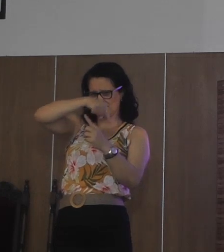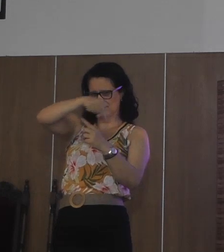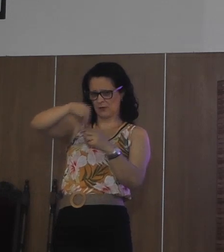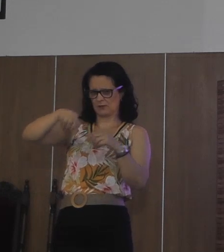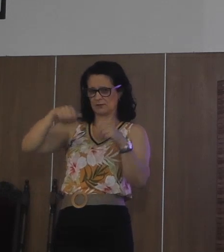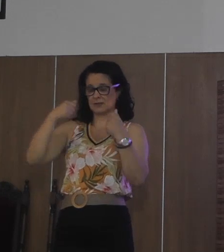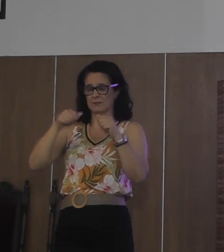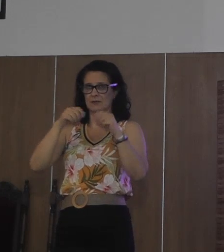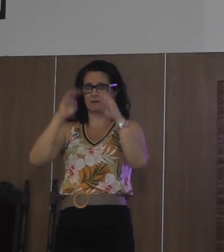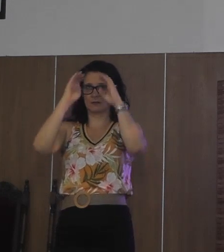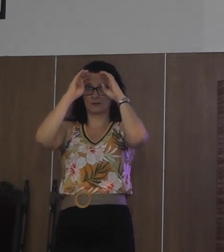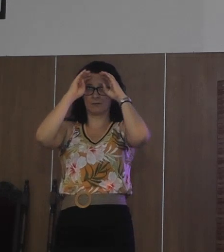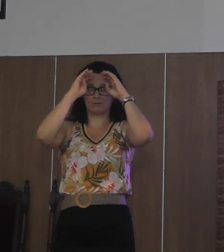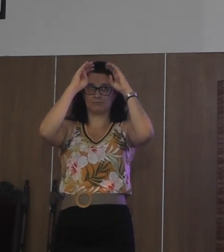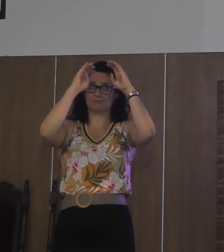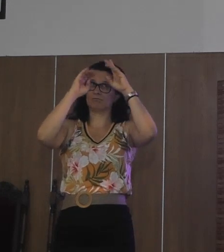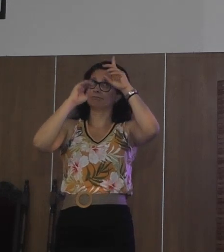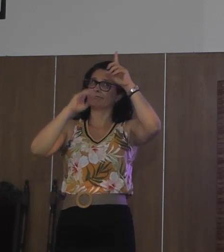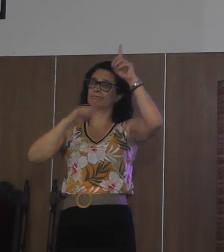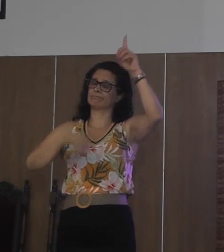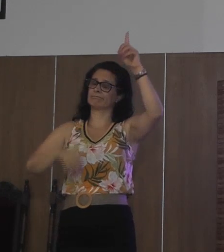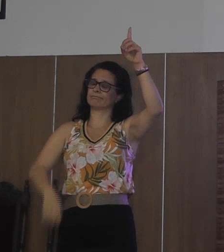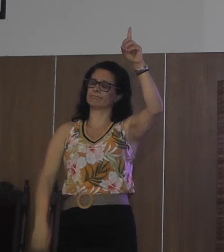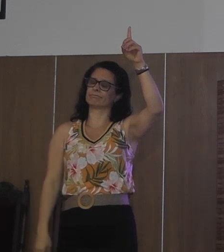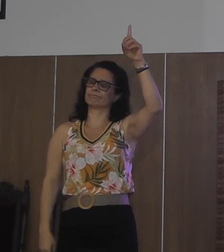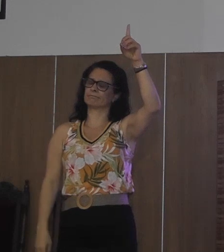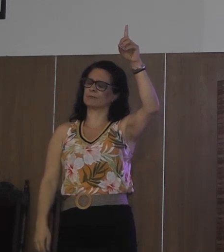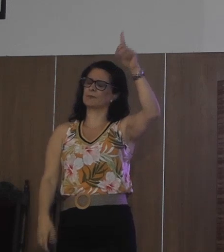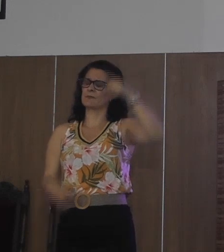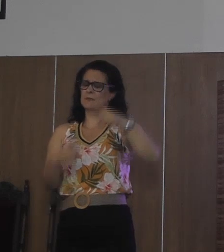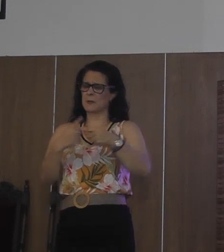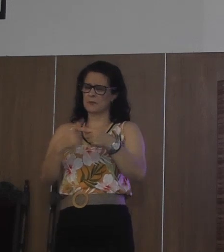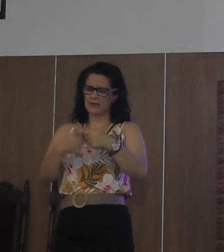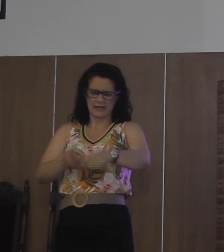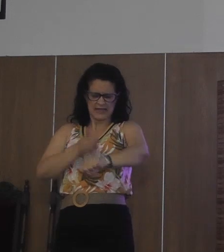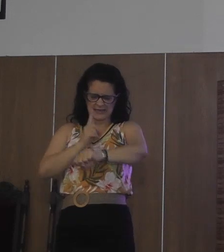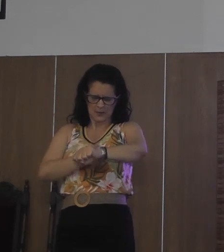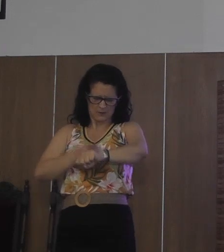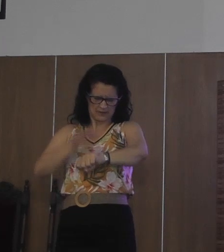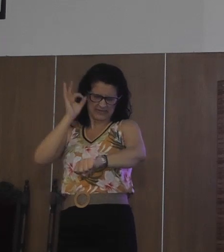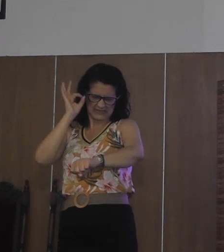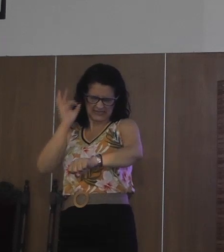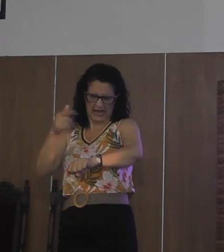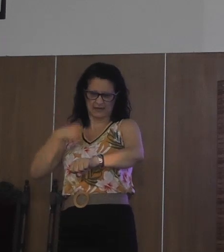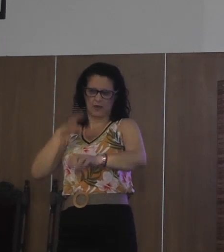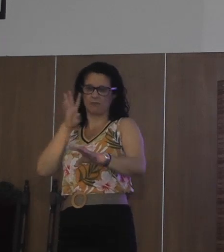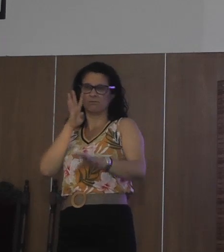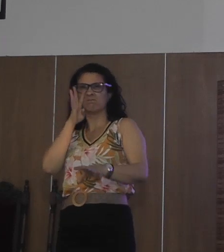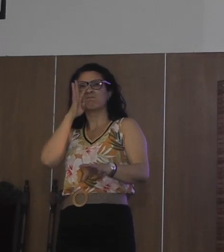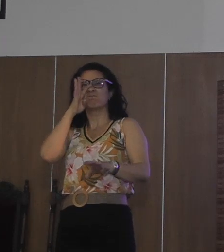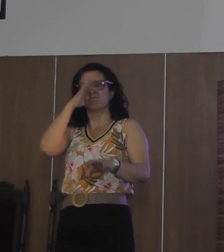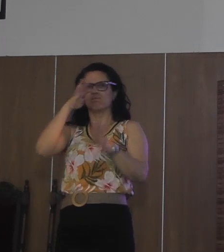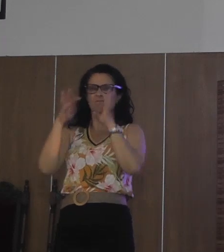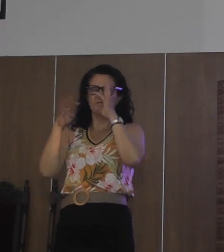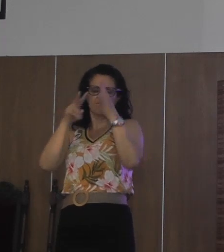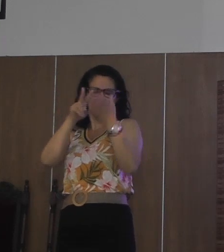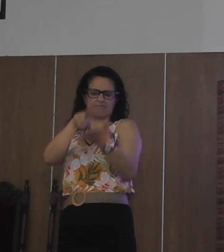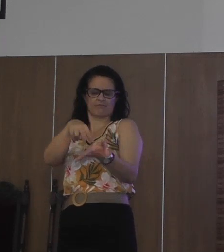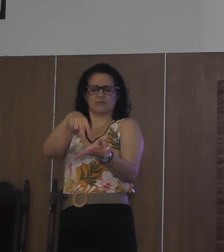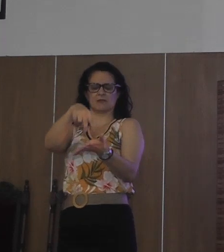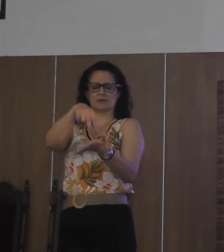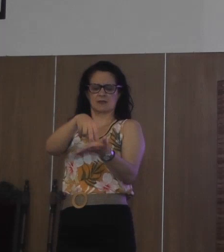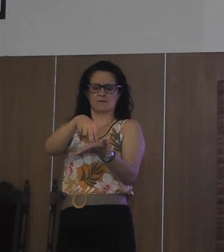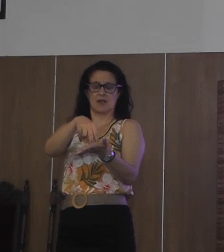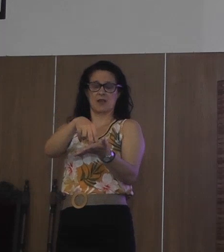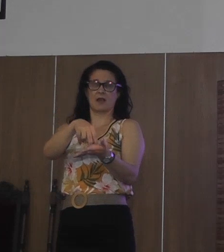está mandando, porque na hora certa, na perseverança sua, no momento em que você falar assim: Deus, eu já